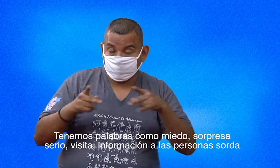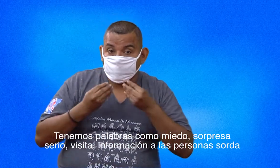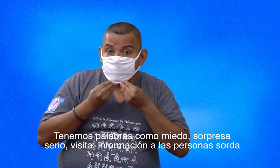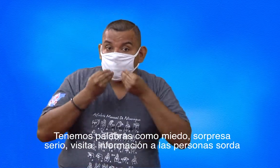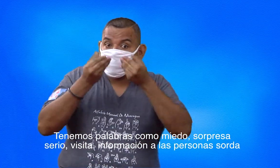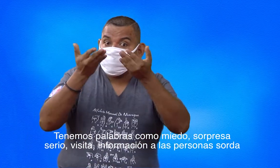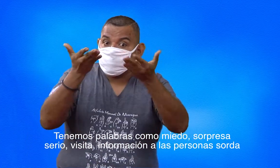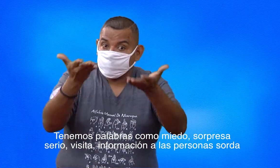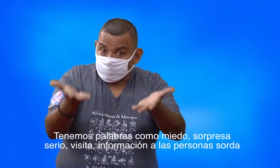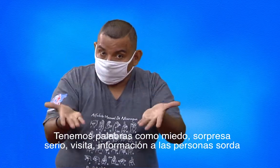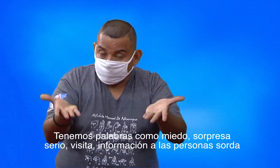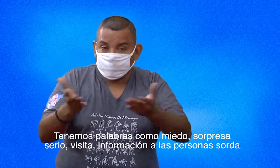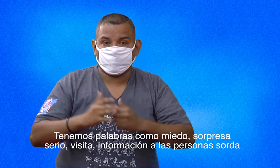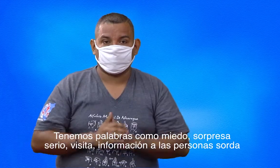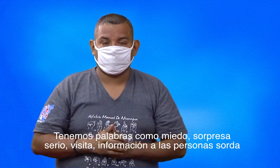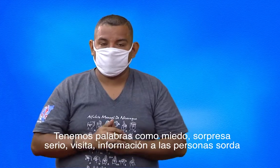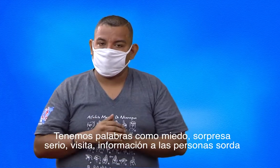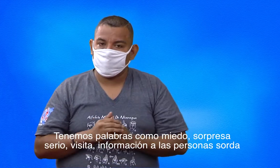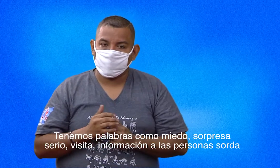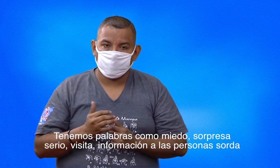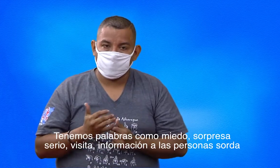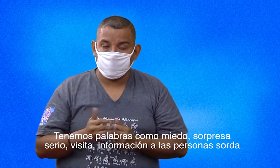información a las personas, sorda.